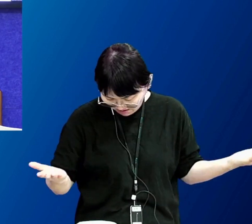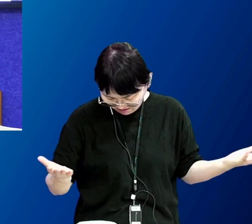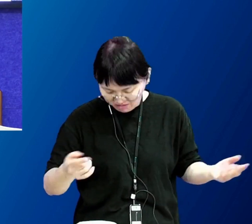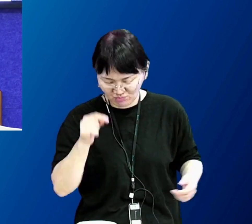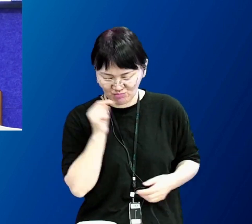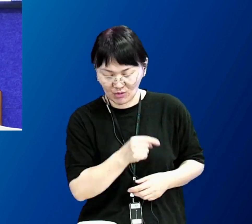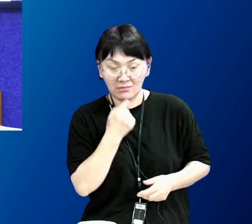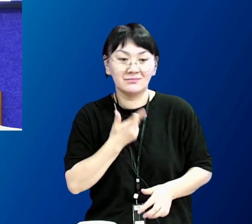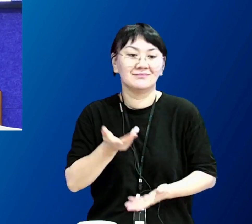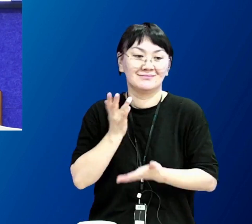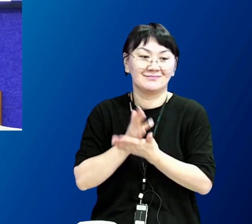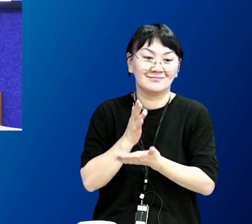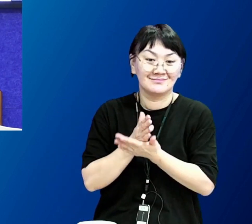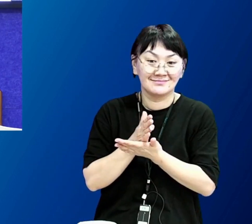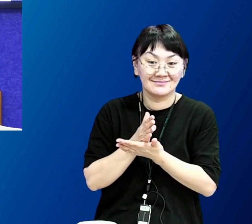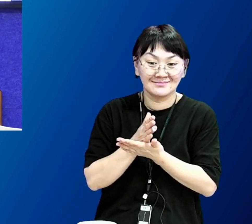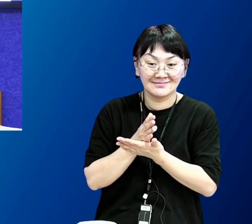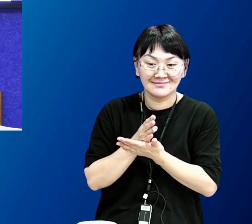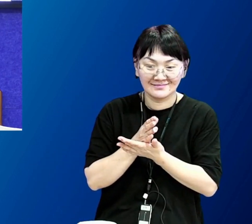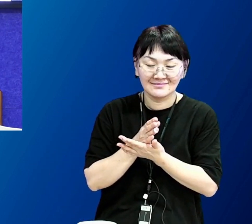хэмээ.